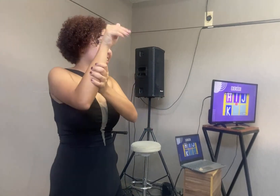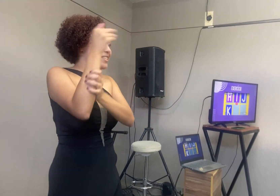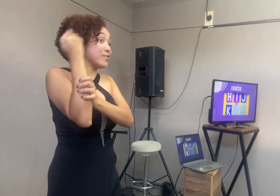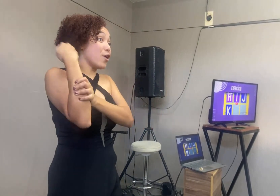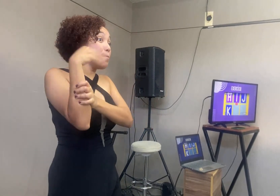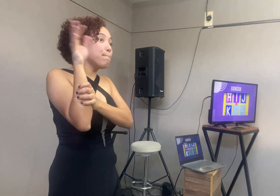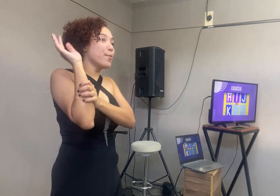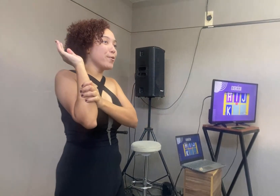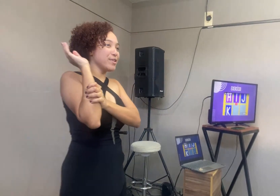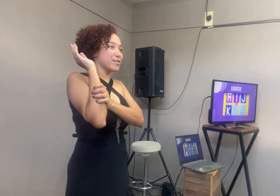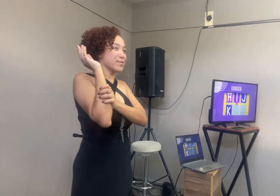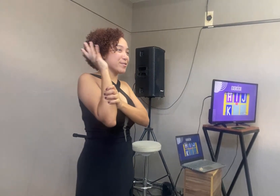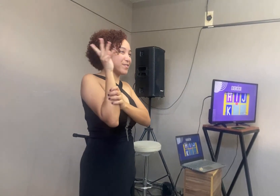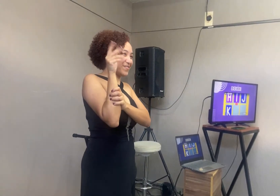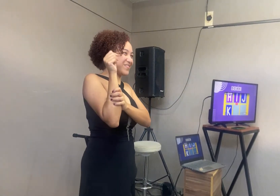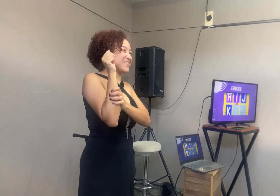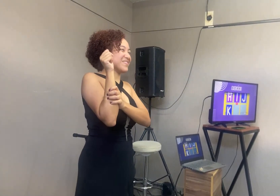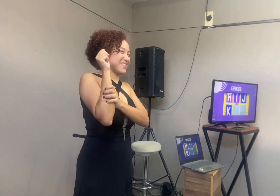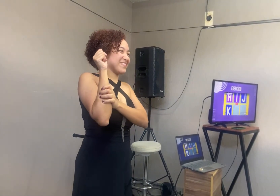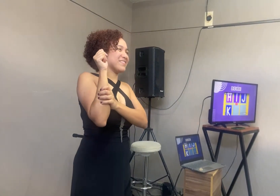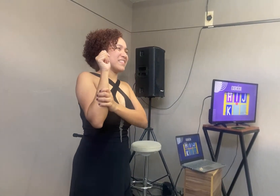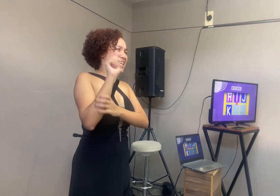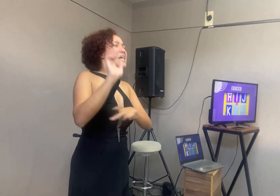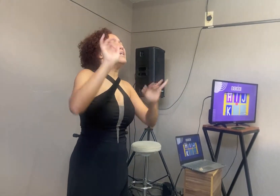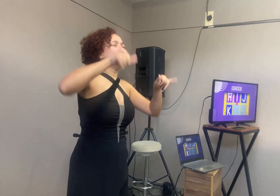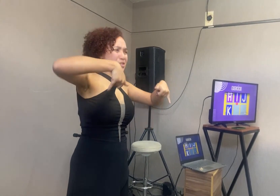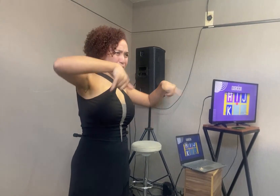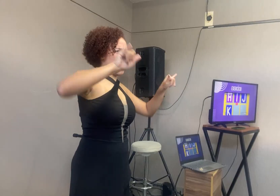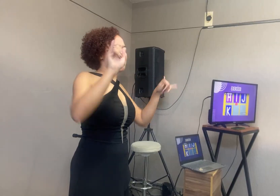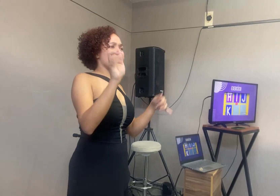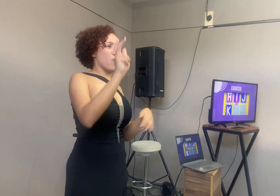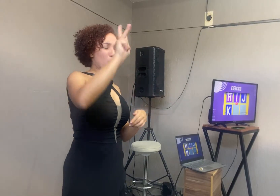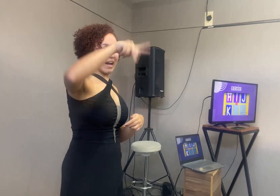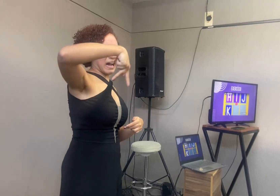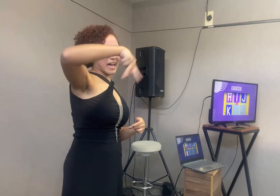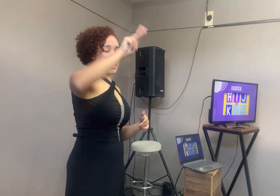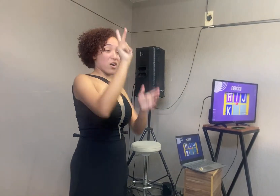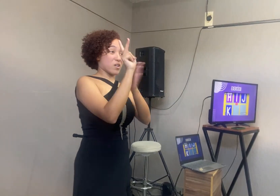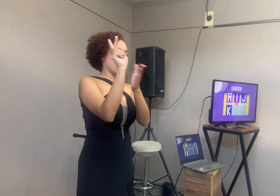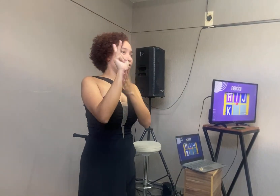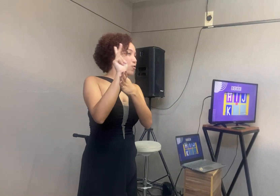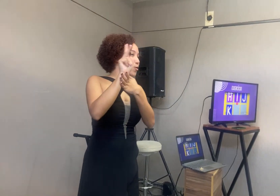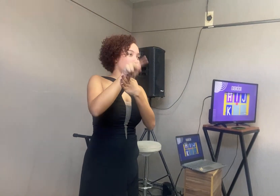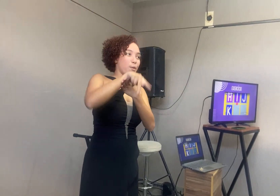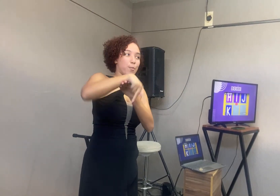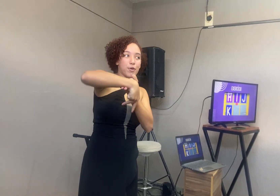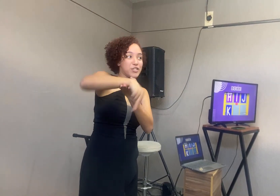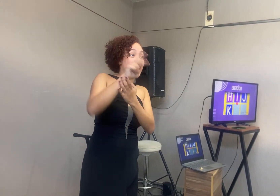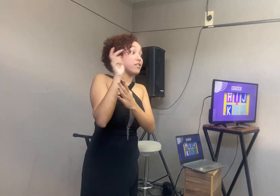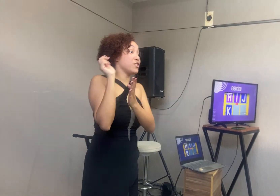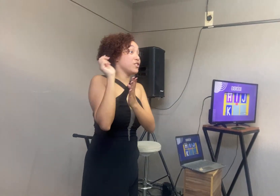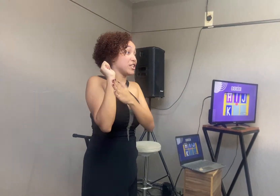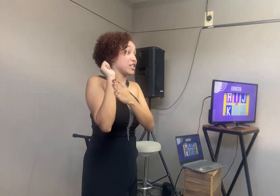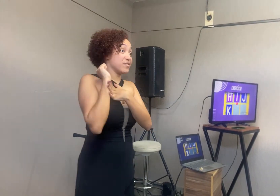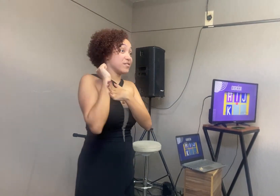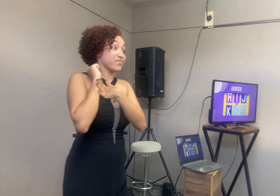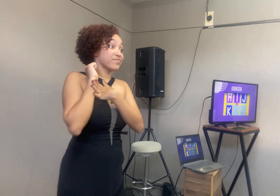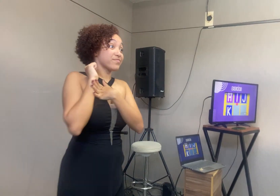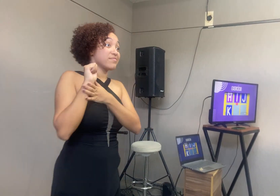ainda dói muito. Principalmente no Y, pra mim é. Muito. O K aqui, ó, como eu punho direito, gente. Dá